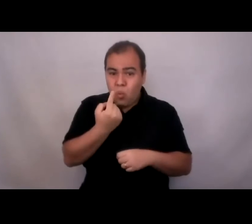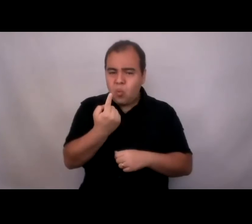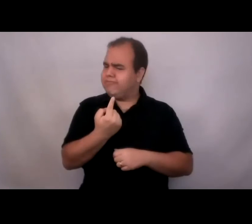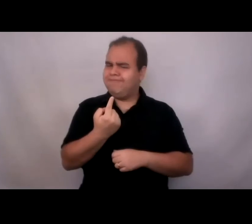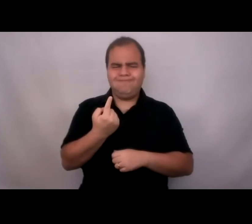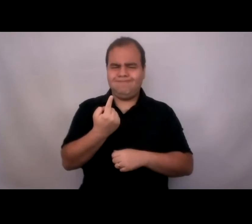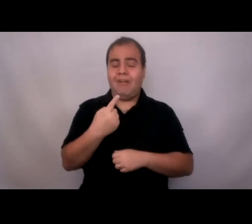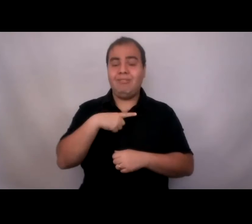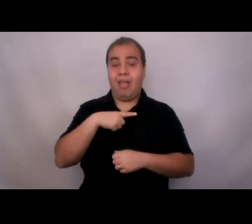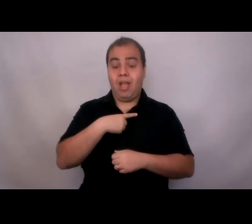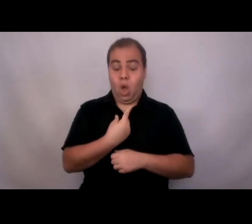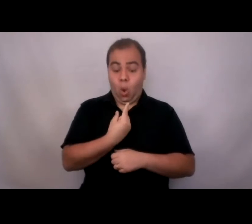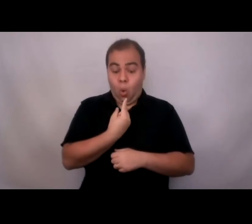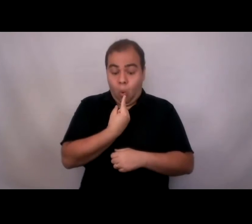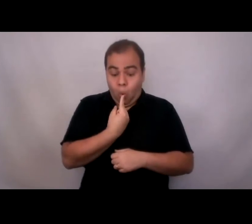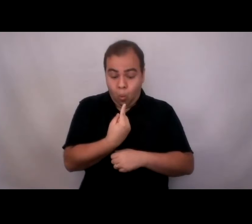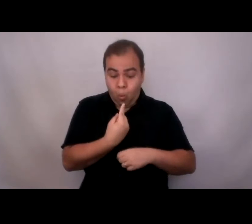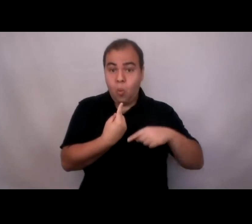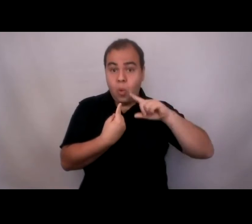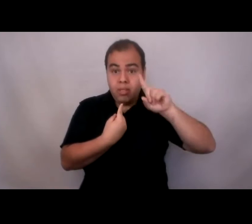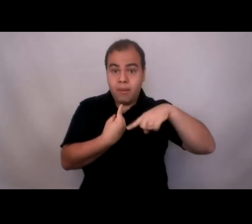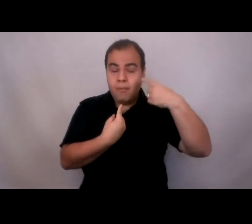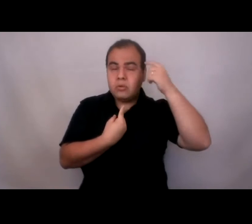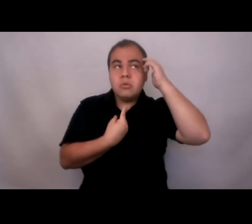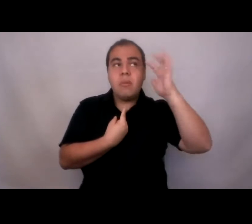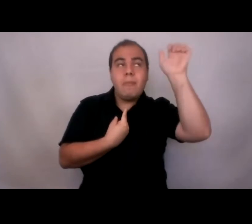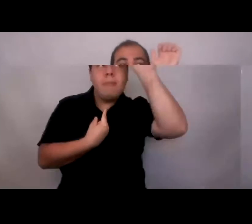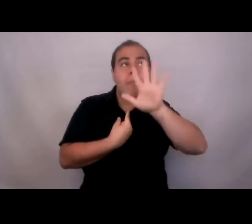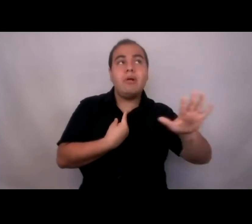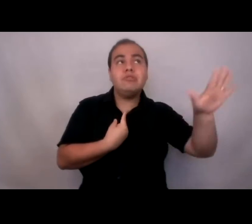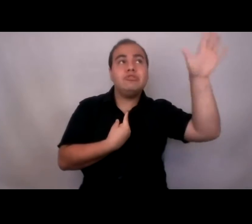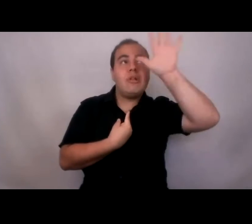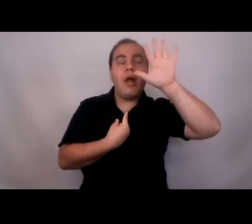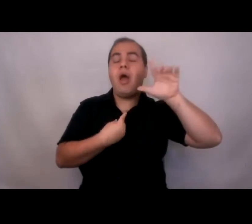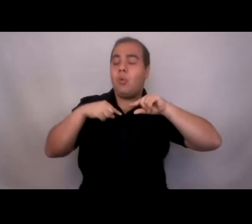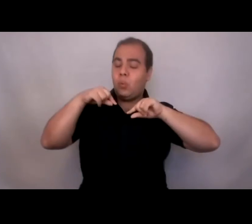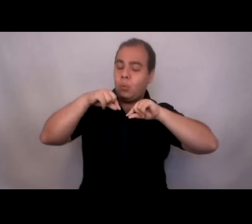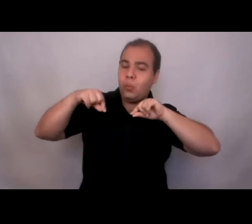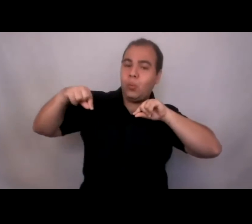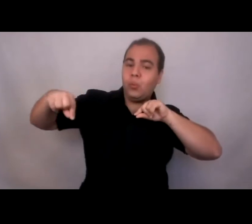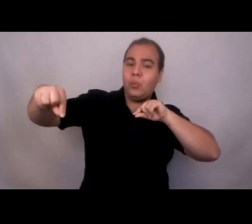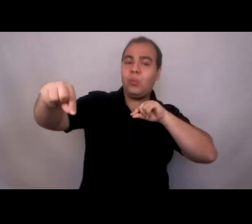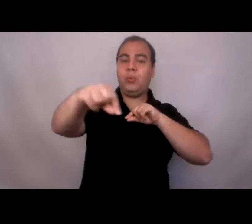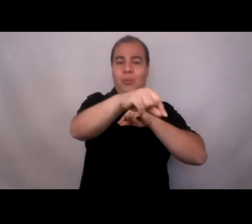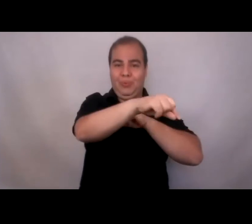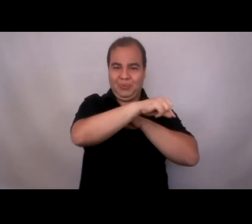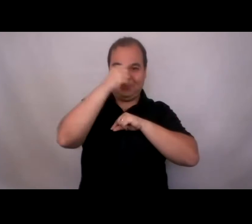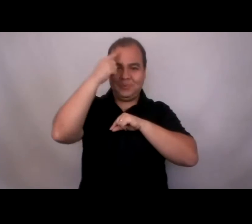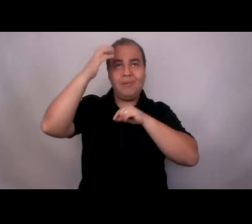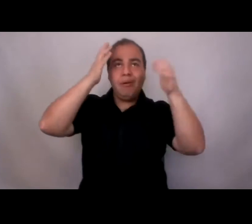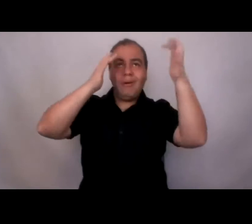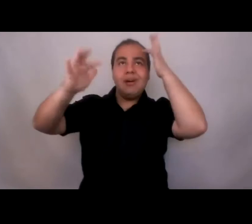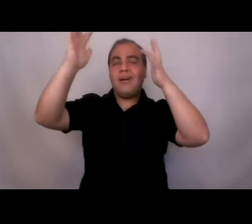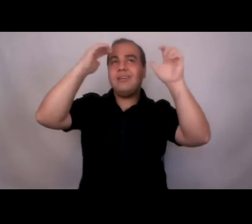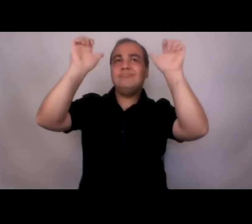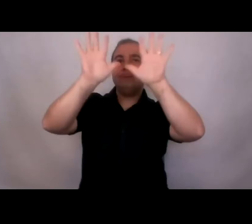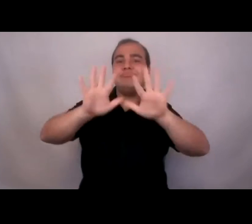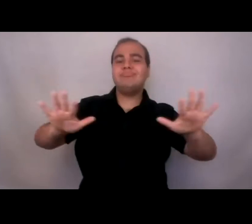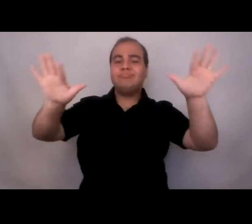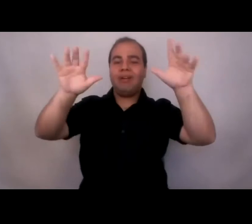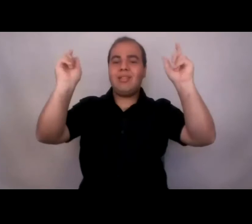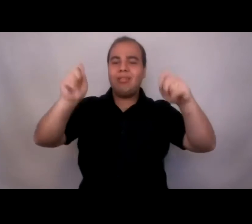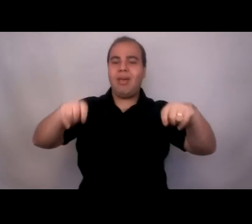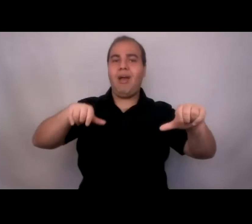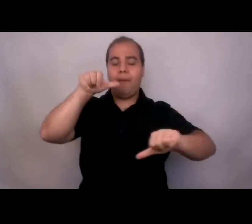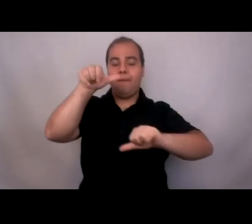que faz muita diferença no imaginário das pessoas, e o imaginário das pessoas é que gera a mudança